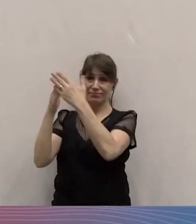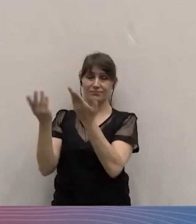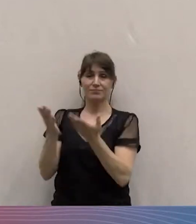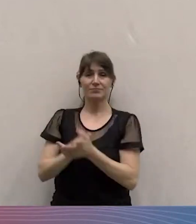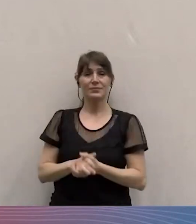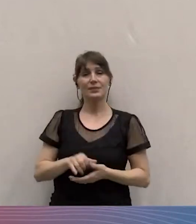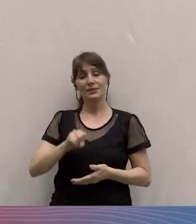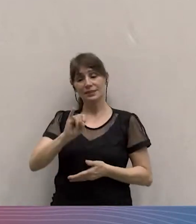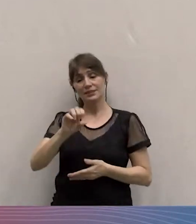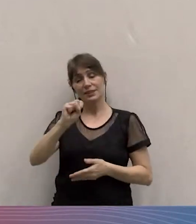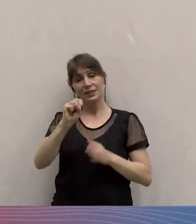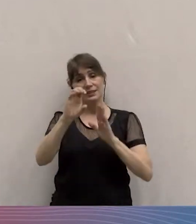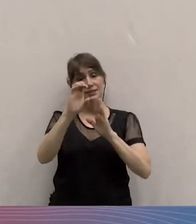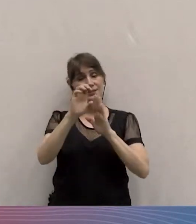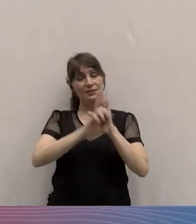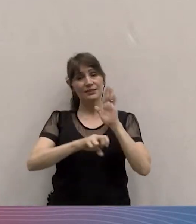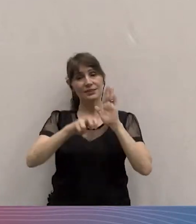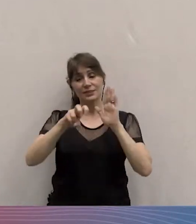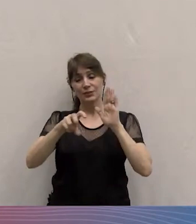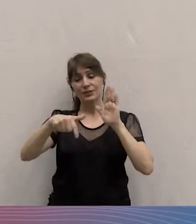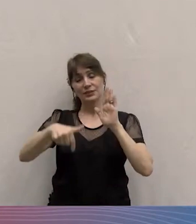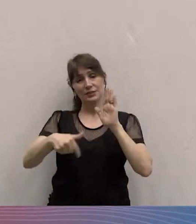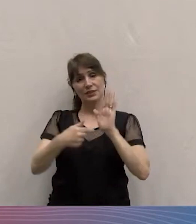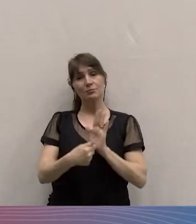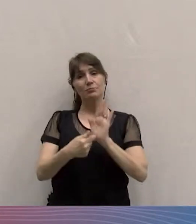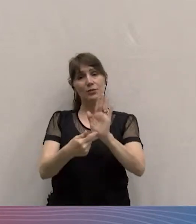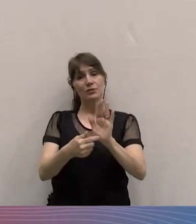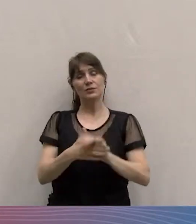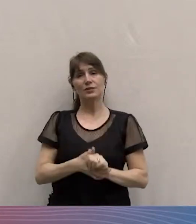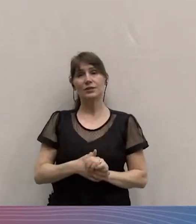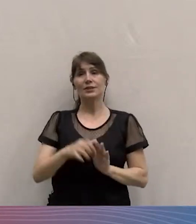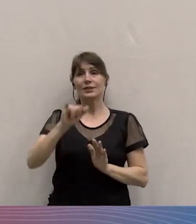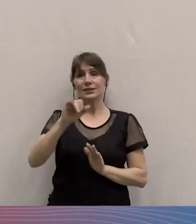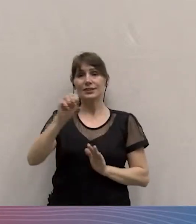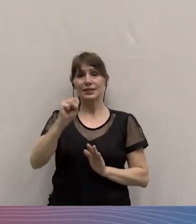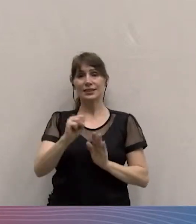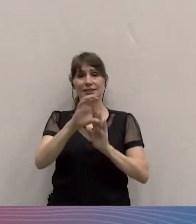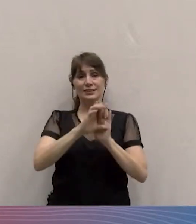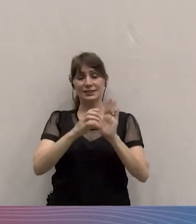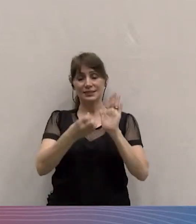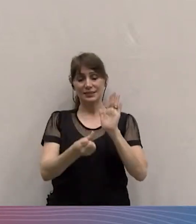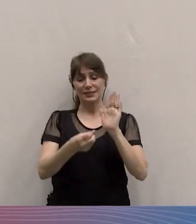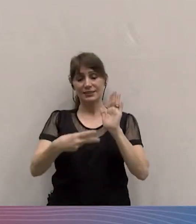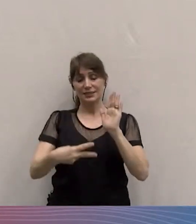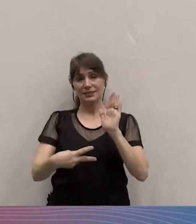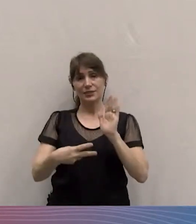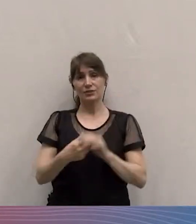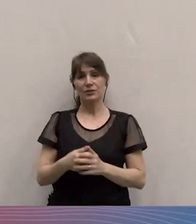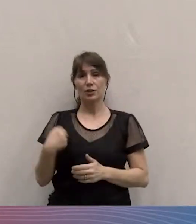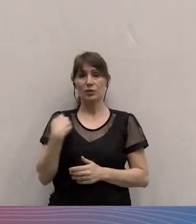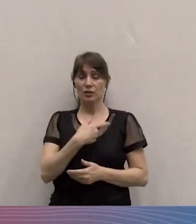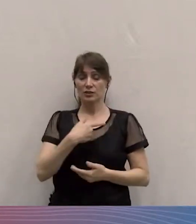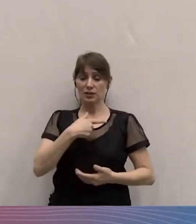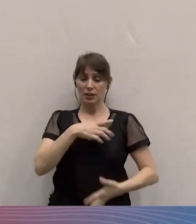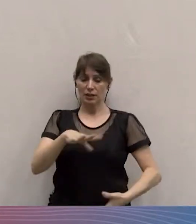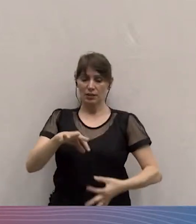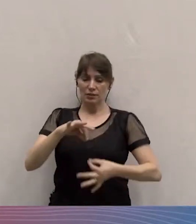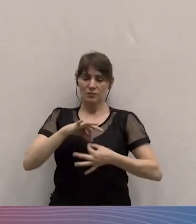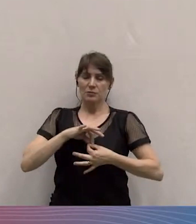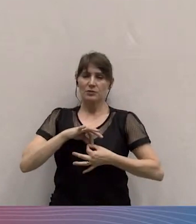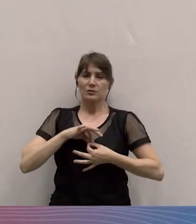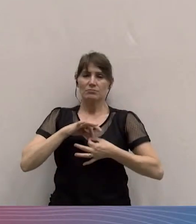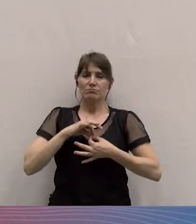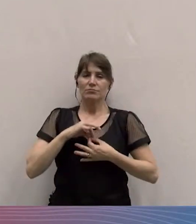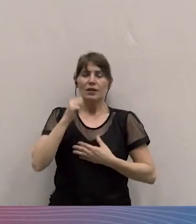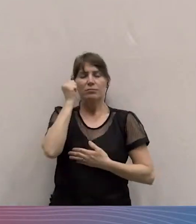Isaías 57:15, Isaías 66:2 nos falam que nós precisamos ter um espírito